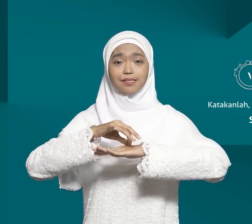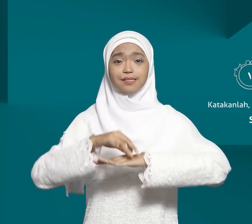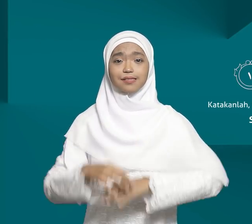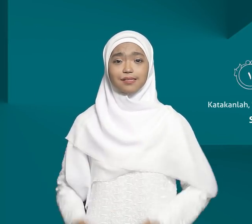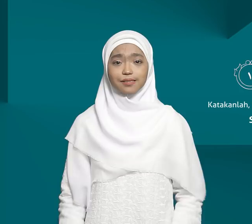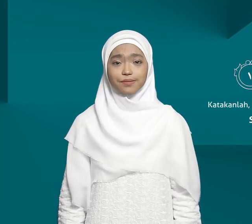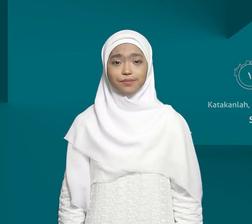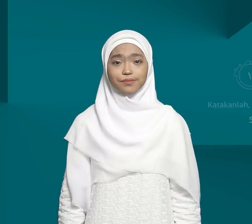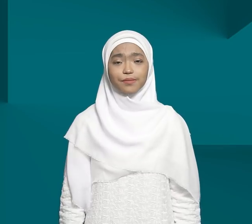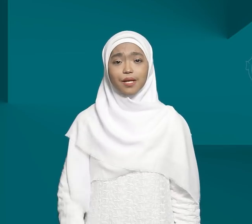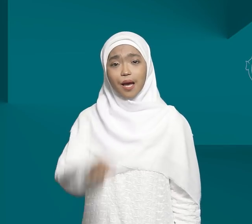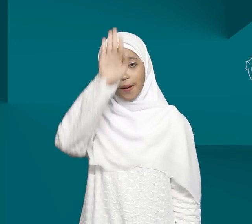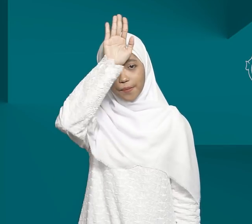الناس مالك